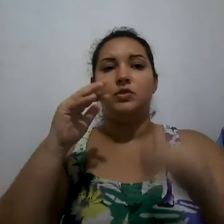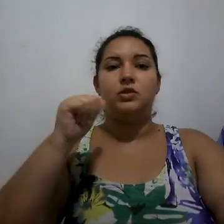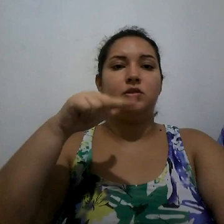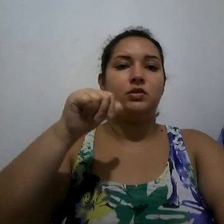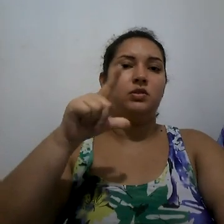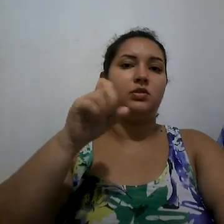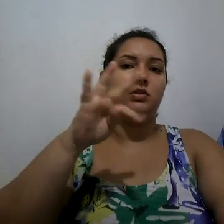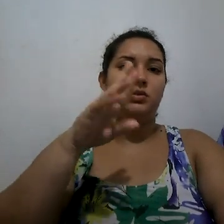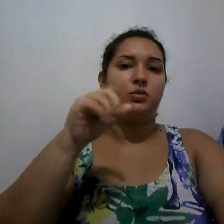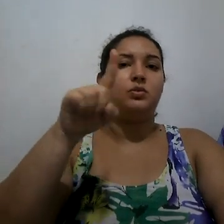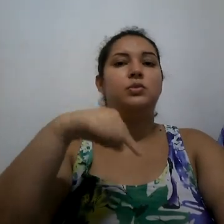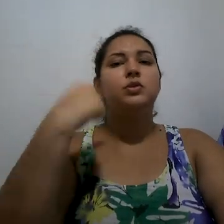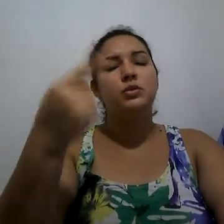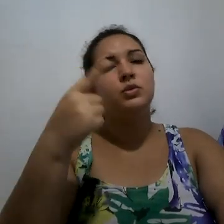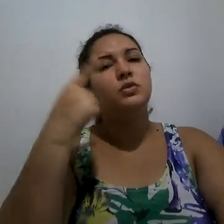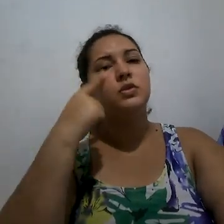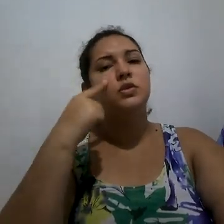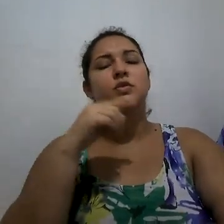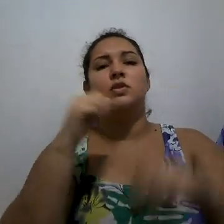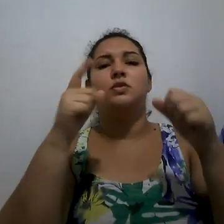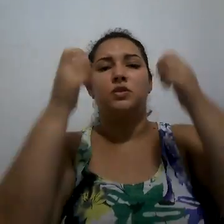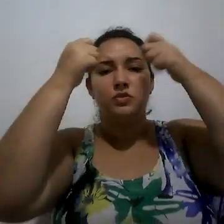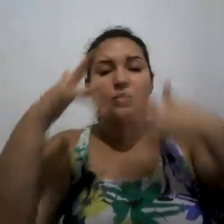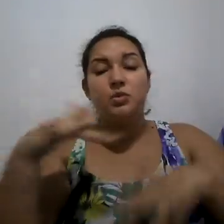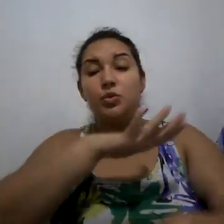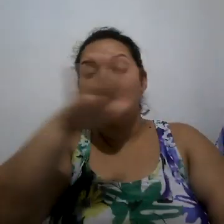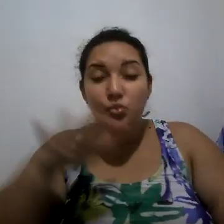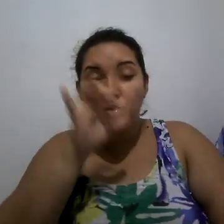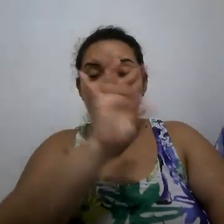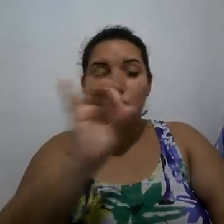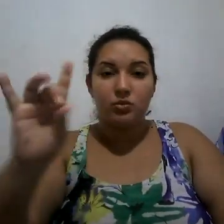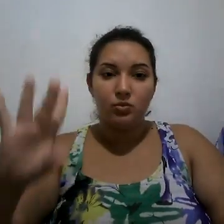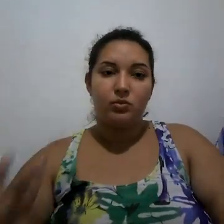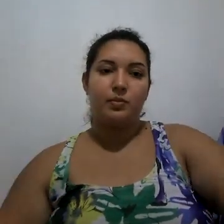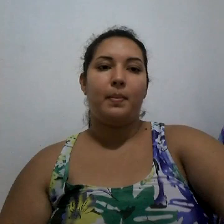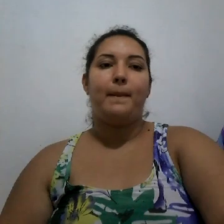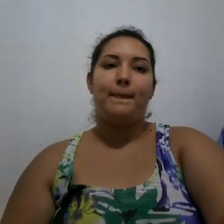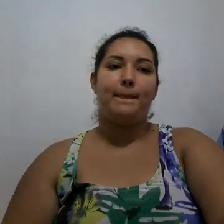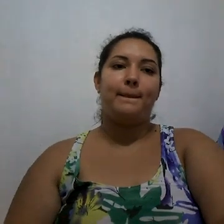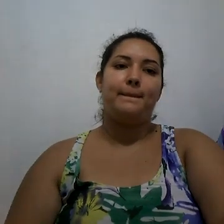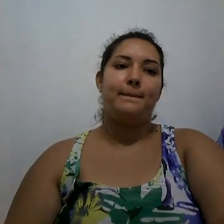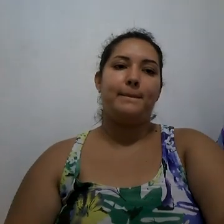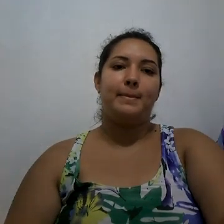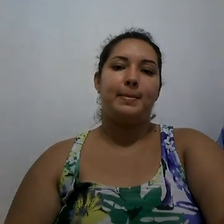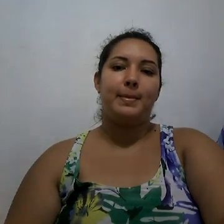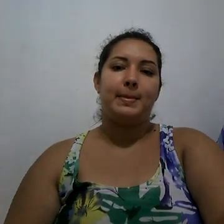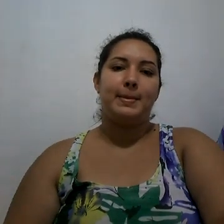vamos... Como eu falei com vocês, a gente vai falar sobre isso separadamente. Isso aqui é só uma pincelada,